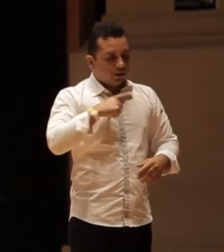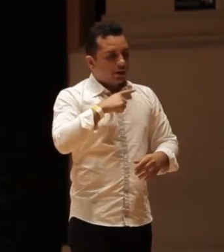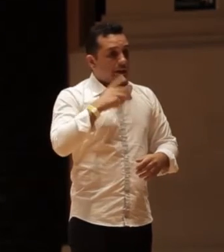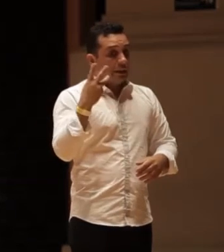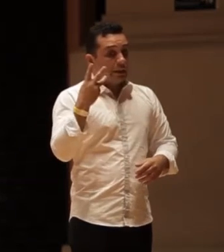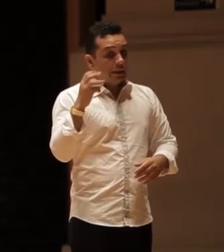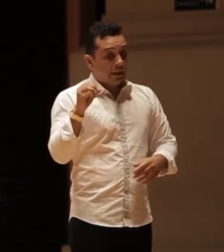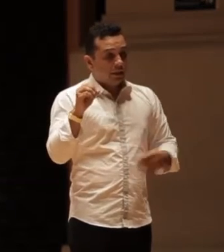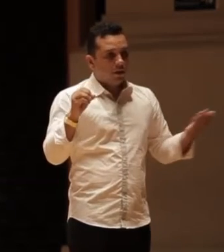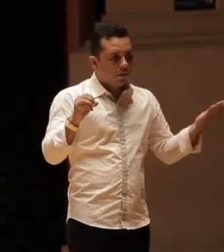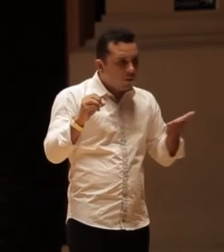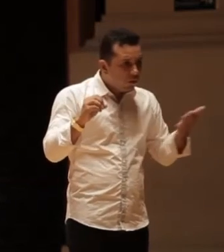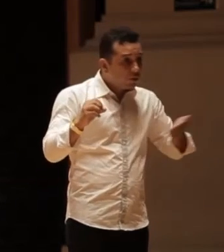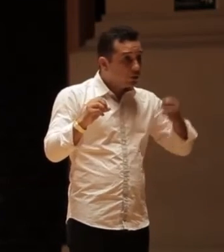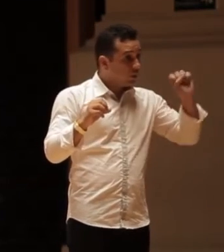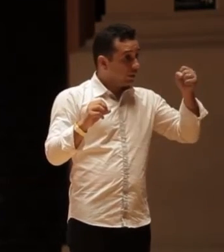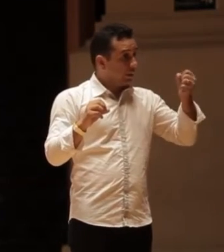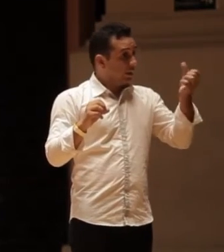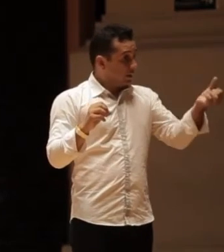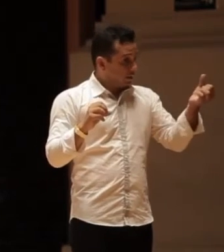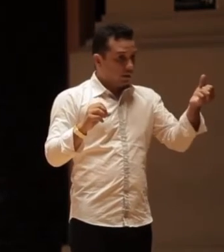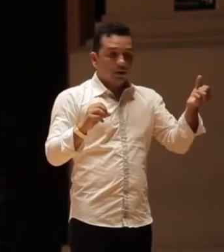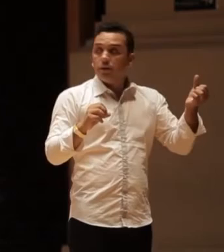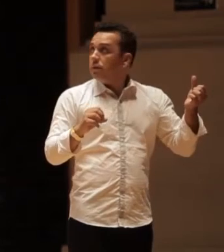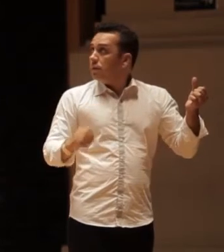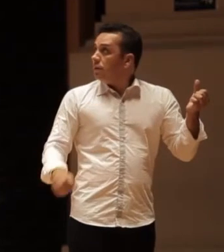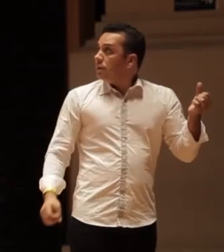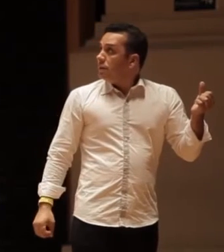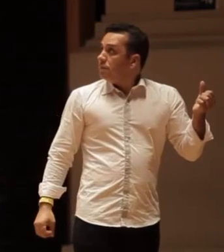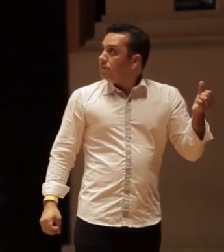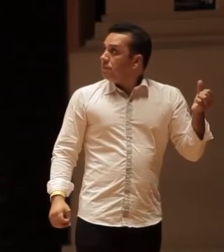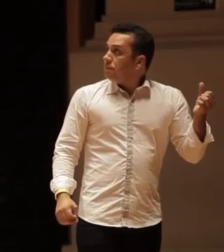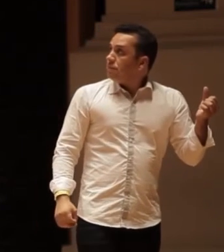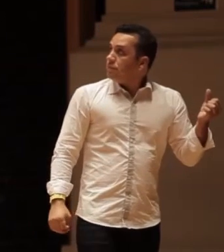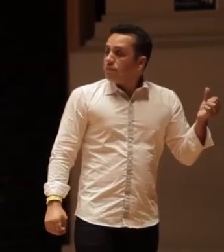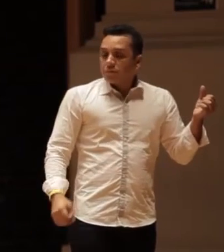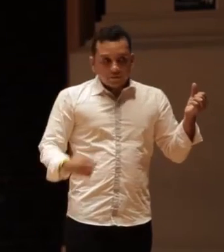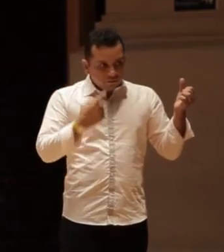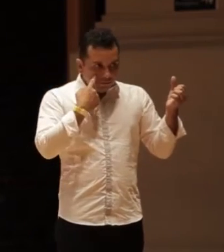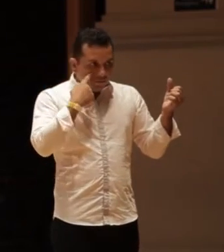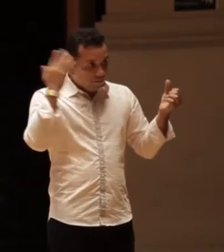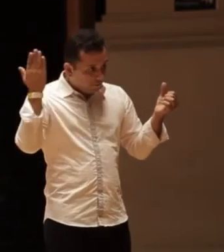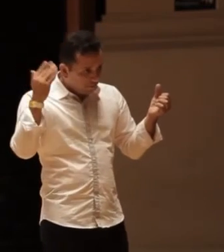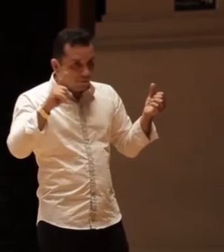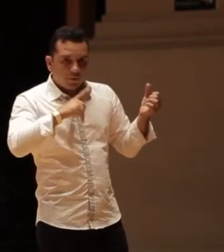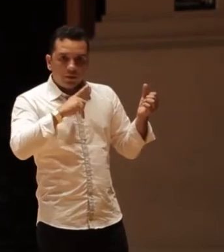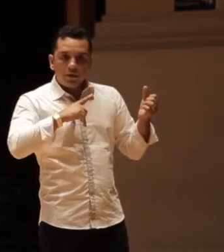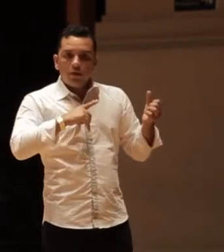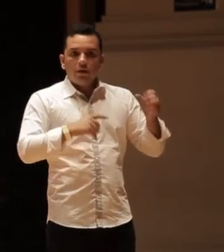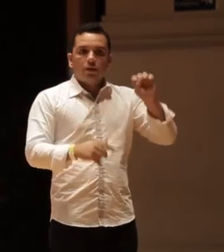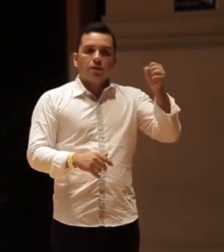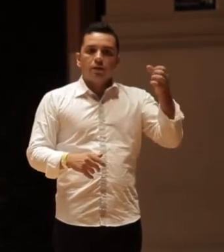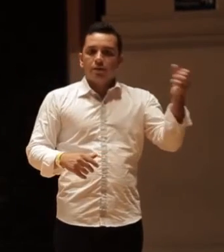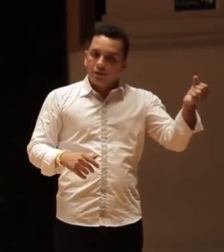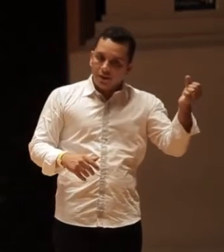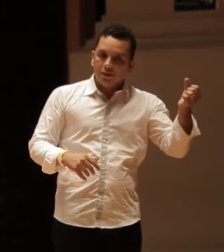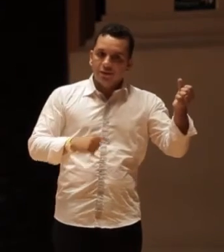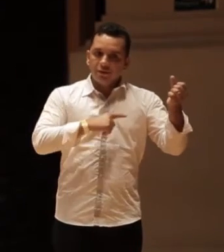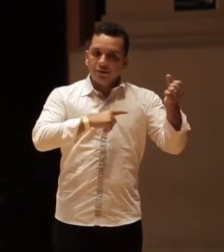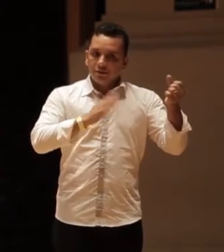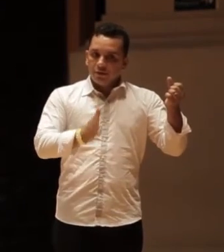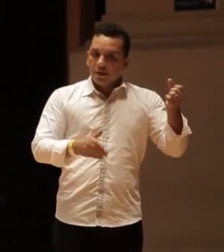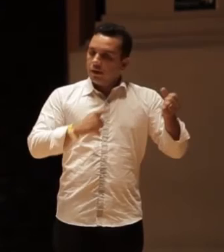hoje são 86 entidades pode passar por aí 86 entidades qualificadas